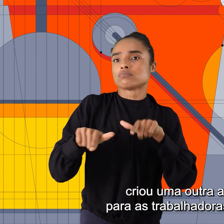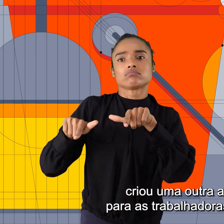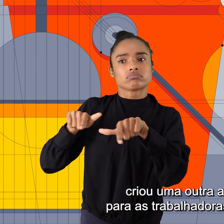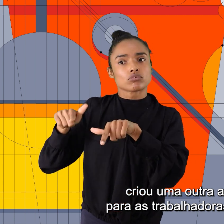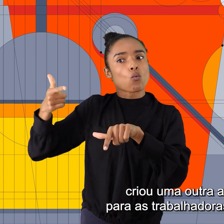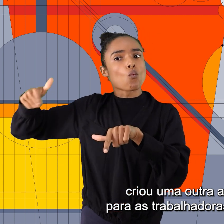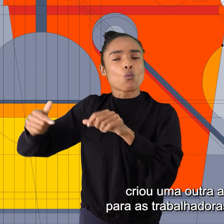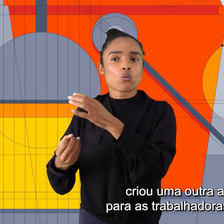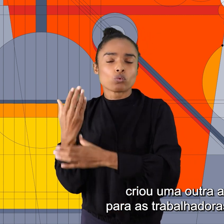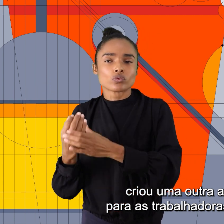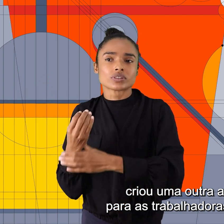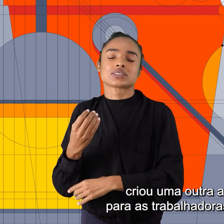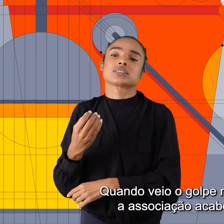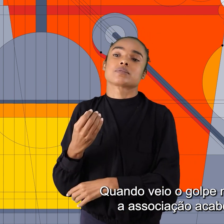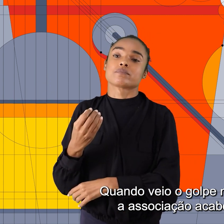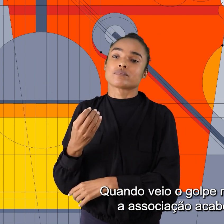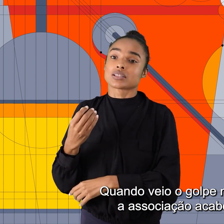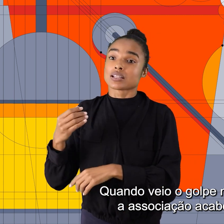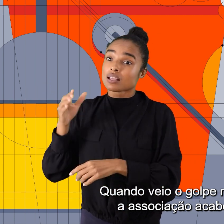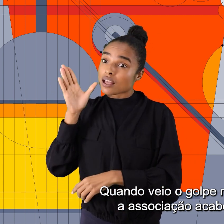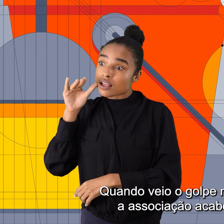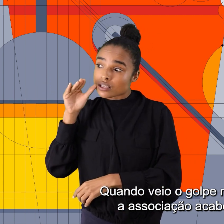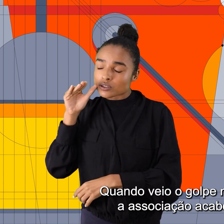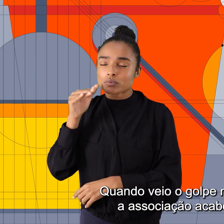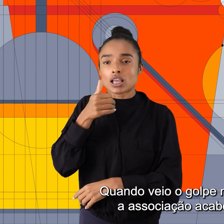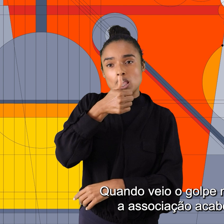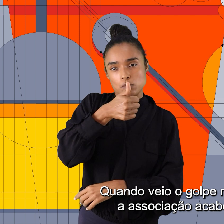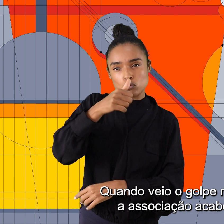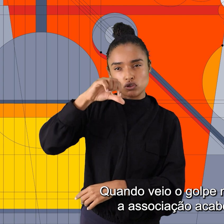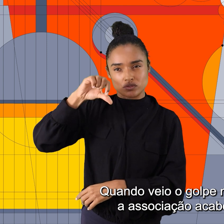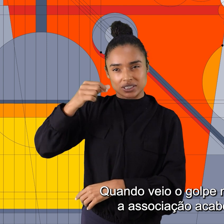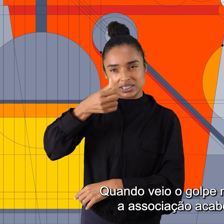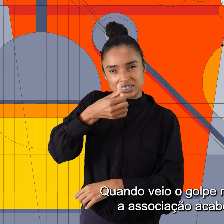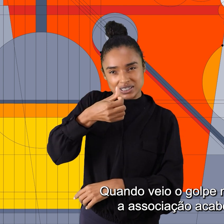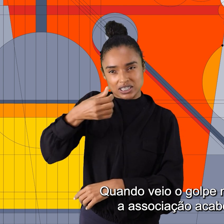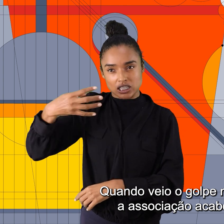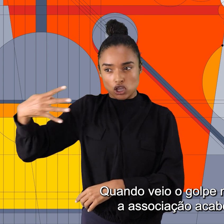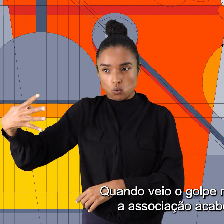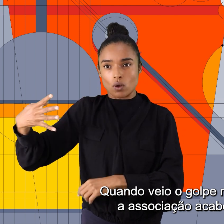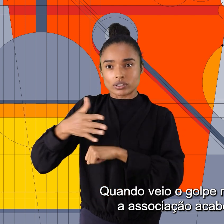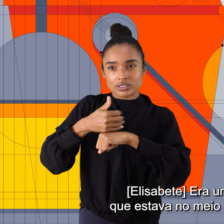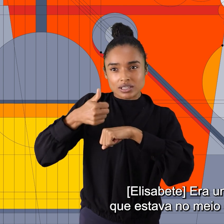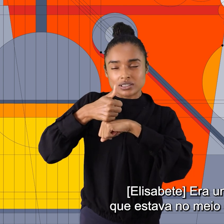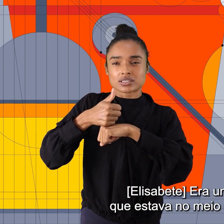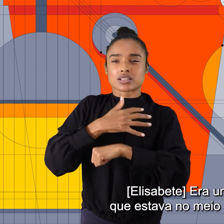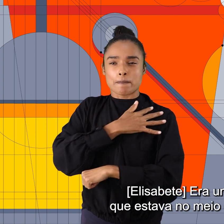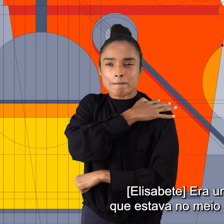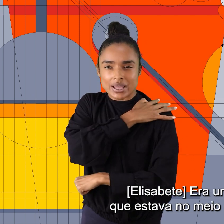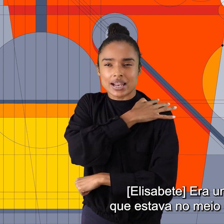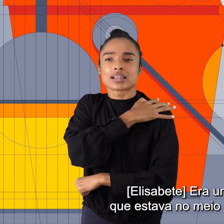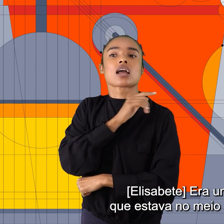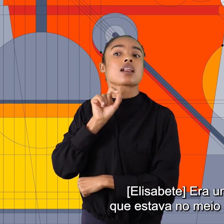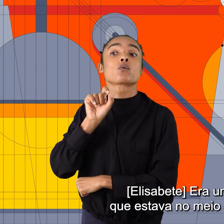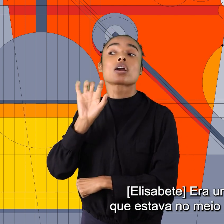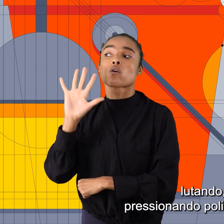as trabalhadoras domésticas. Quando veio o golpe militar de 64, a associação acabou fechada. Era uma mulher que estava no